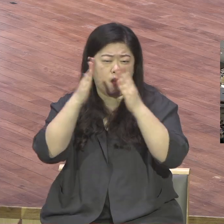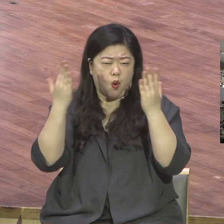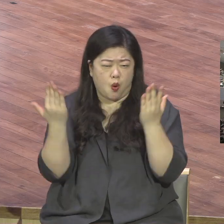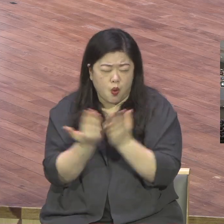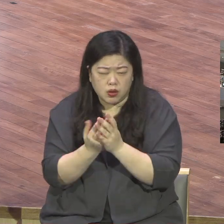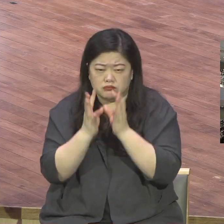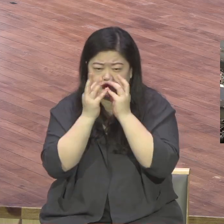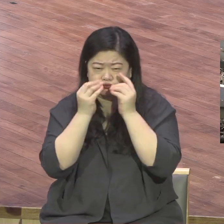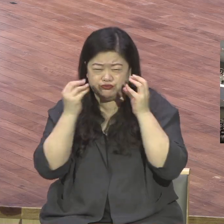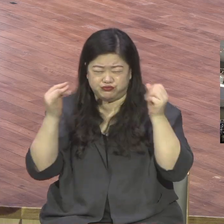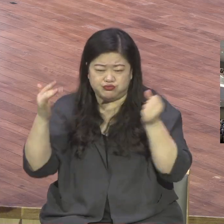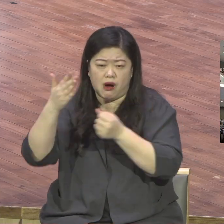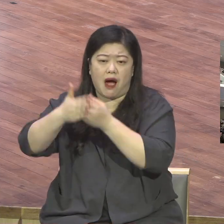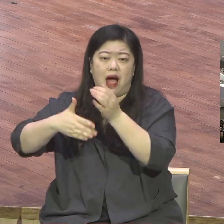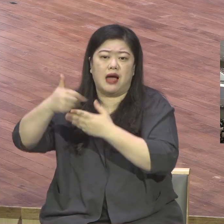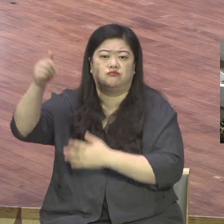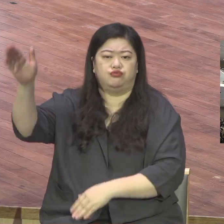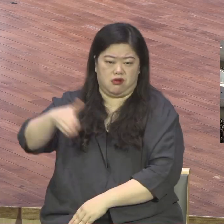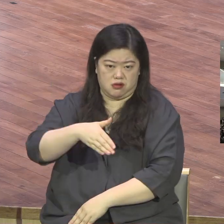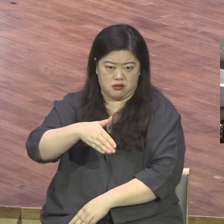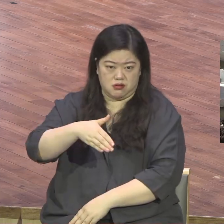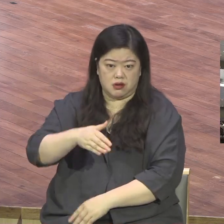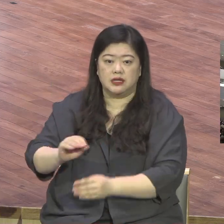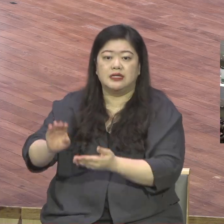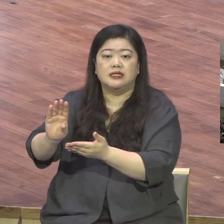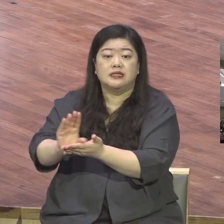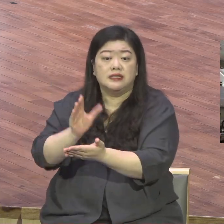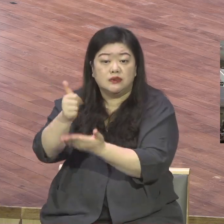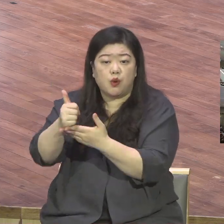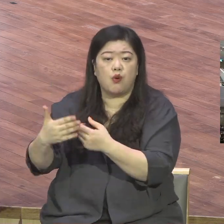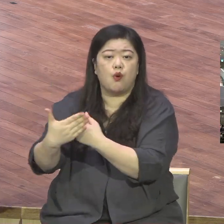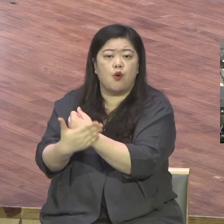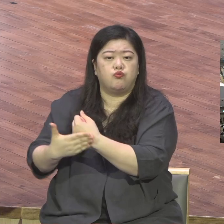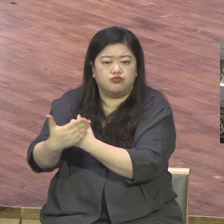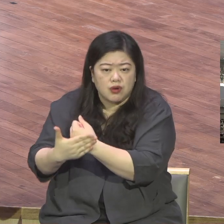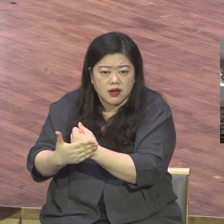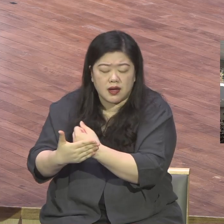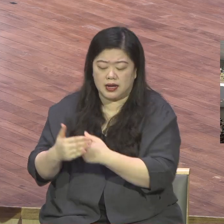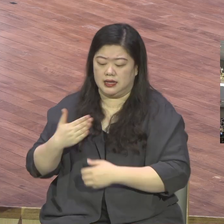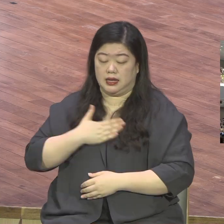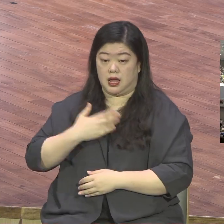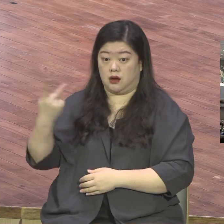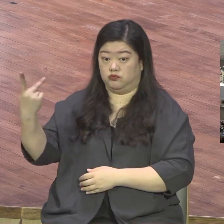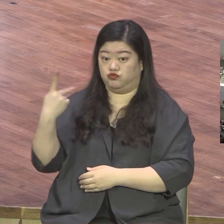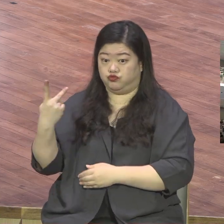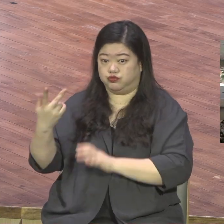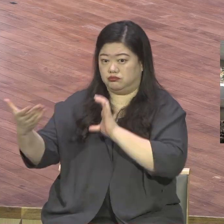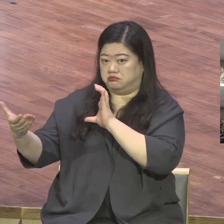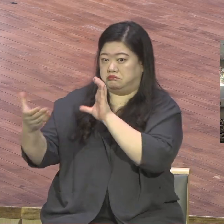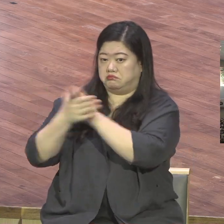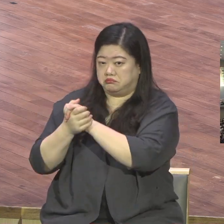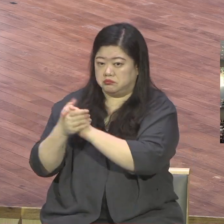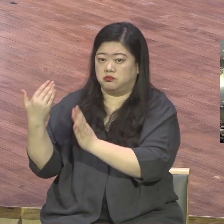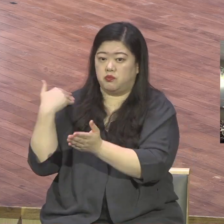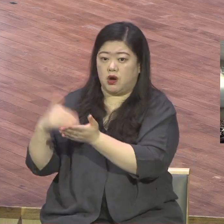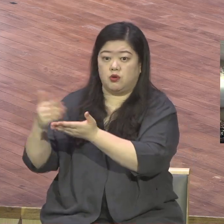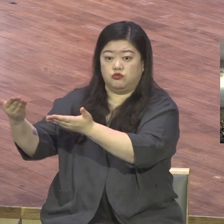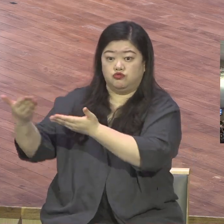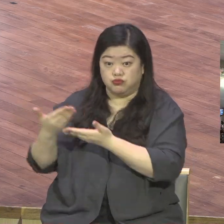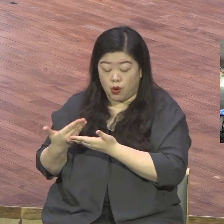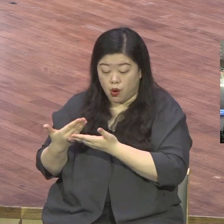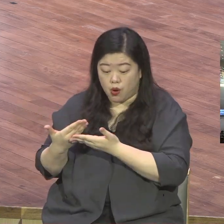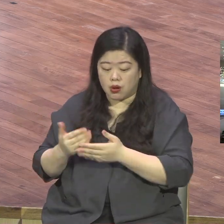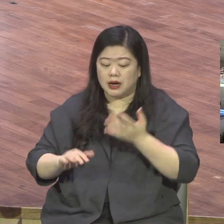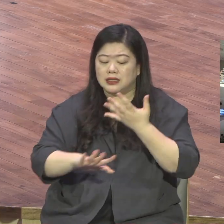하나님께로서 났으며 그가 그리스도로 말미암아 우리를 자기와 한목하게 하시고 또 우리에게 한목하게 하는